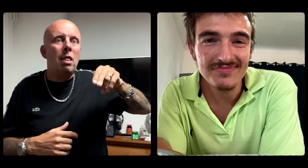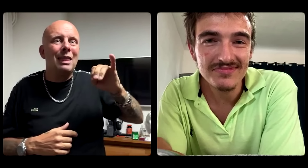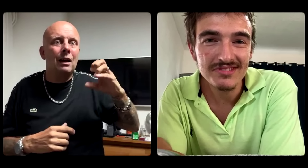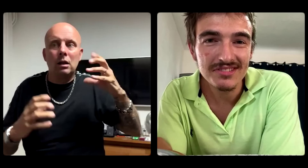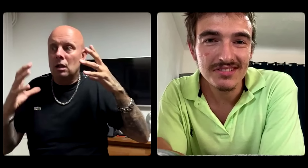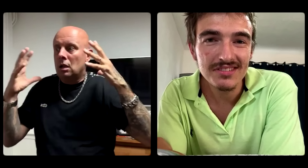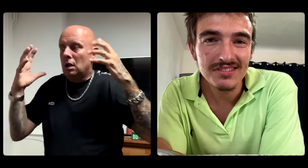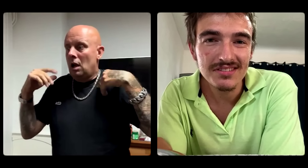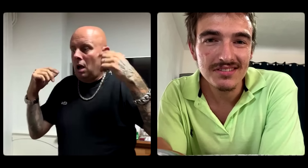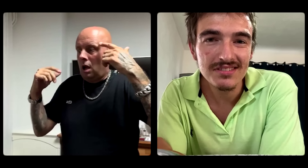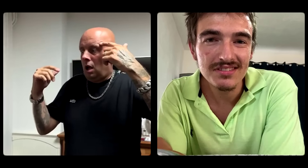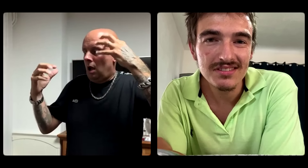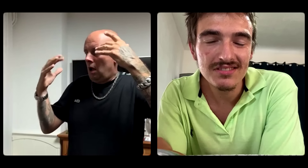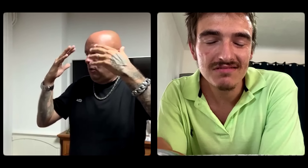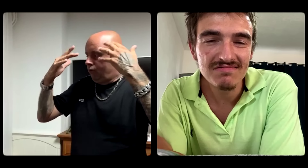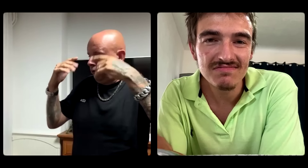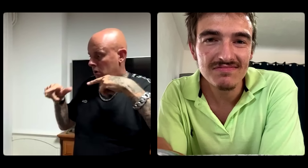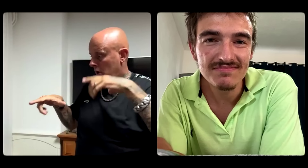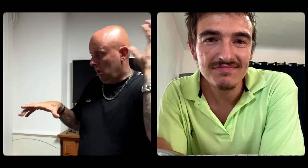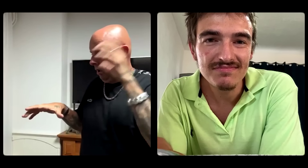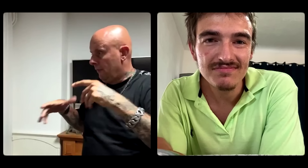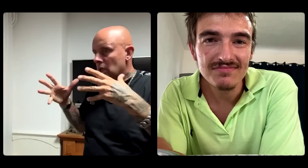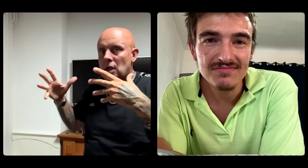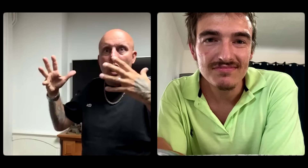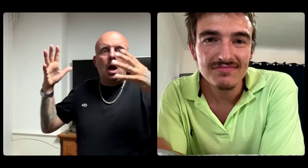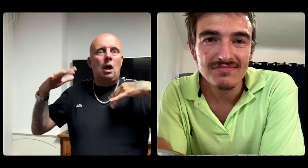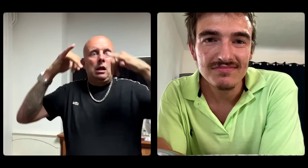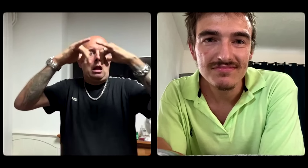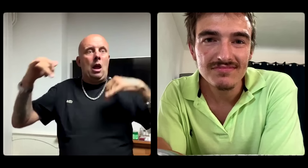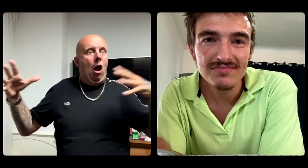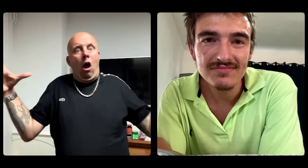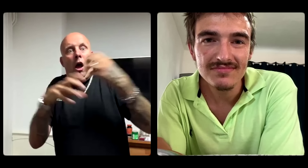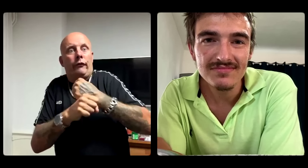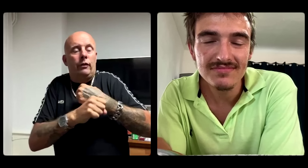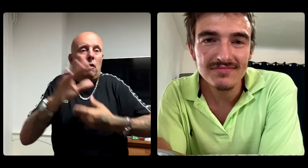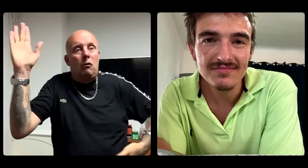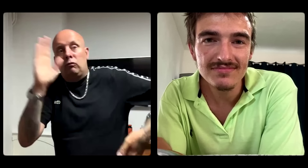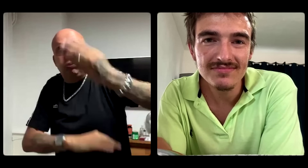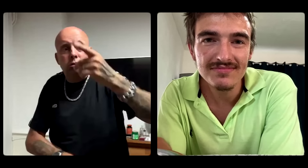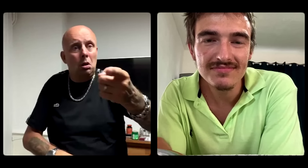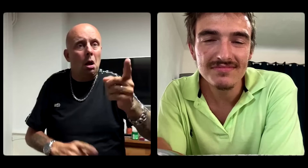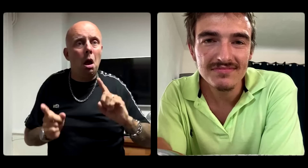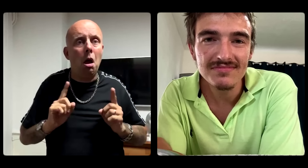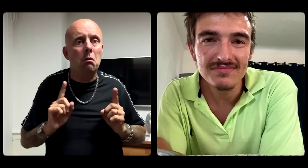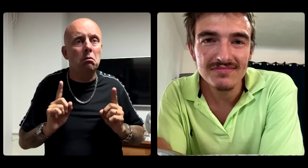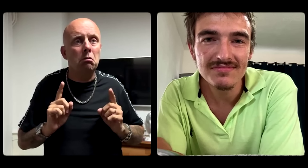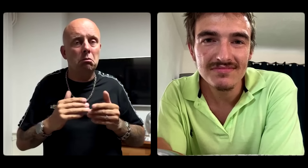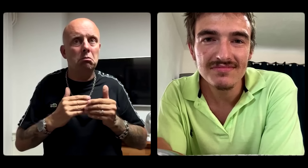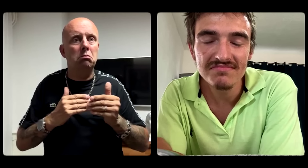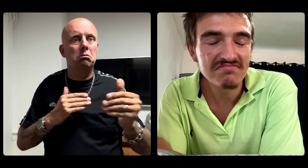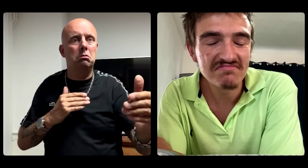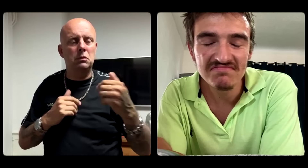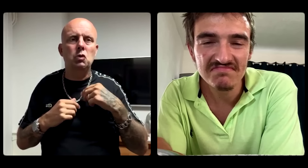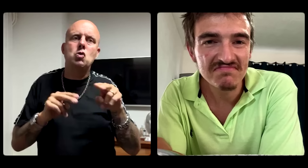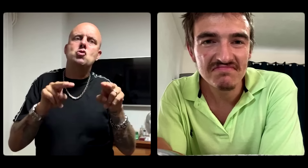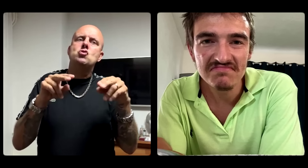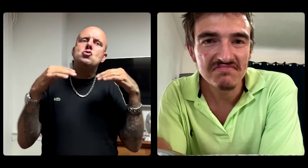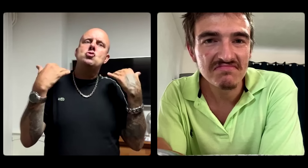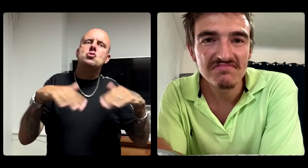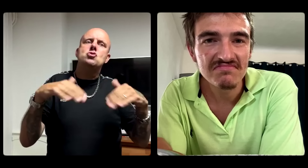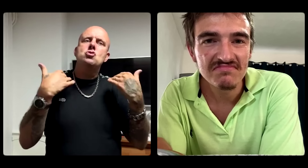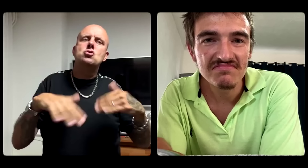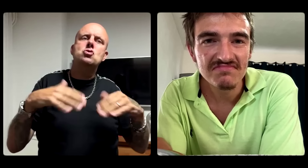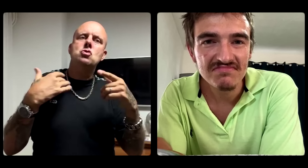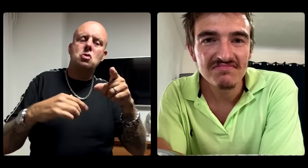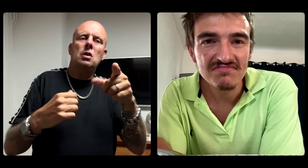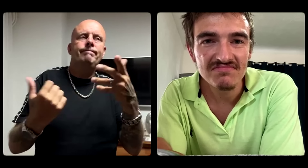Nog ik het gewoon echt zo teleurstellend vind. En ik heb tegen mezelf gezegd: ik zou nooit met iemand zijn die dat soort shit heeft gedaan. En nu zit